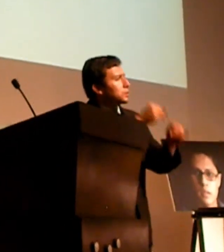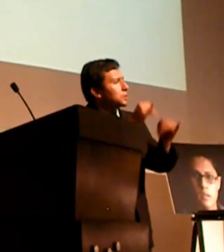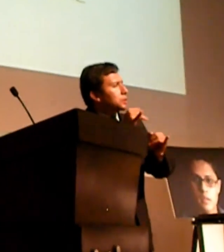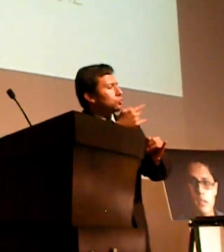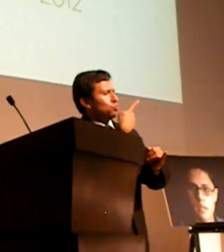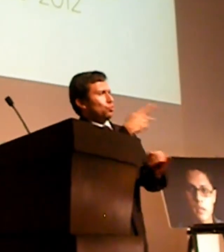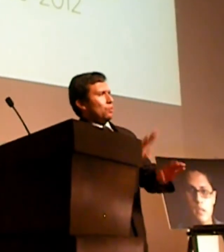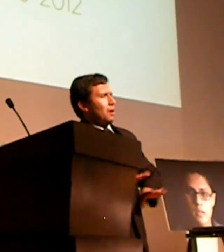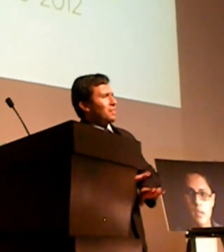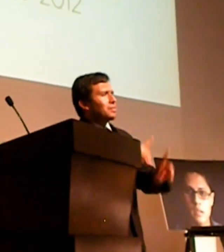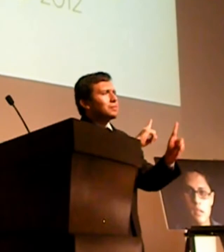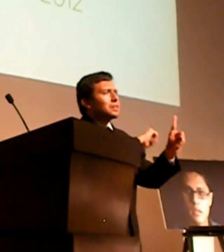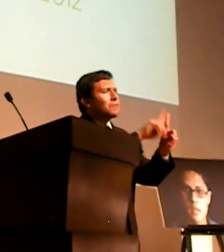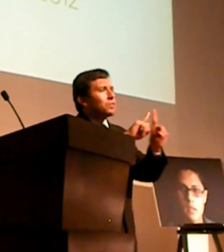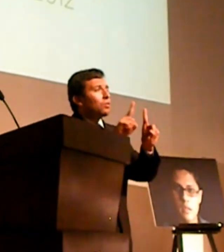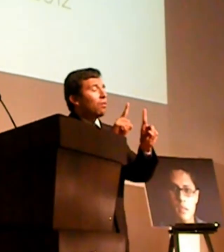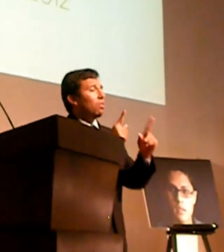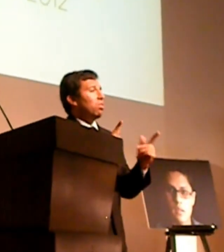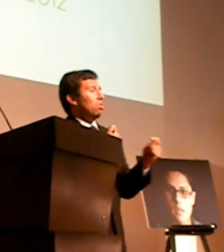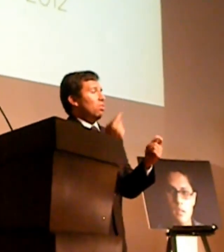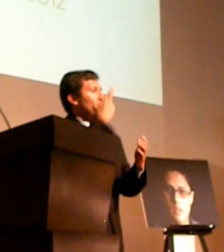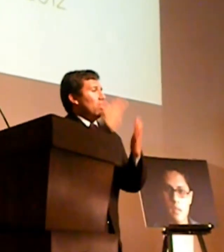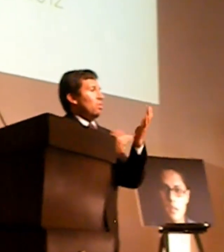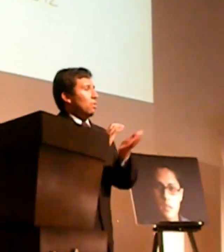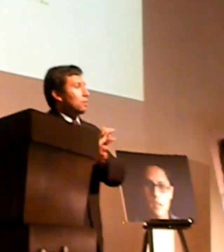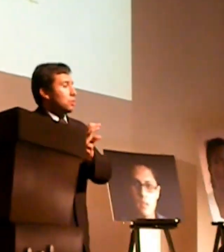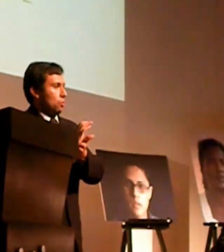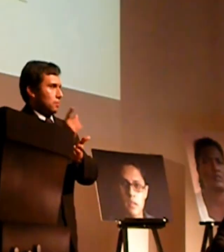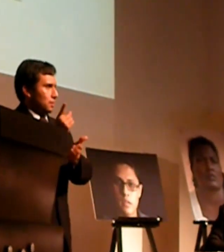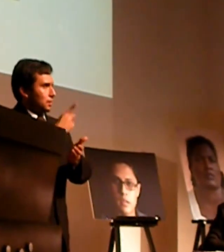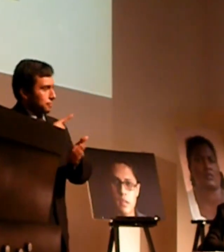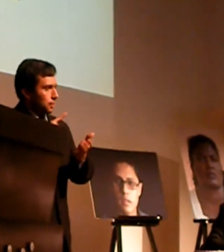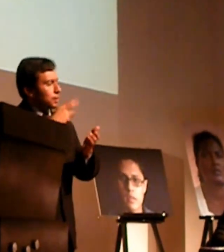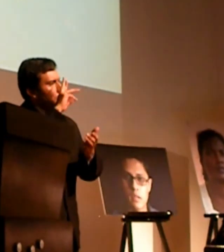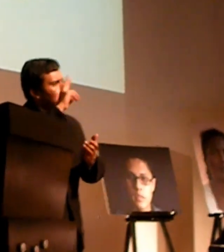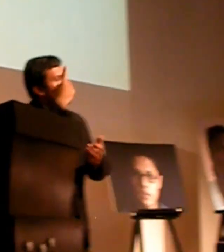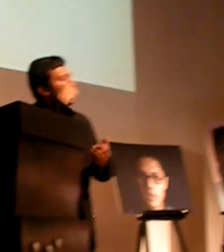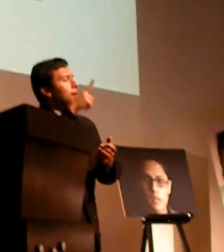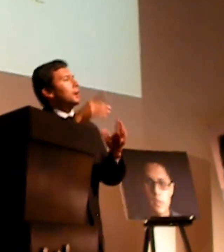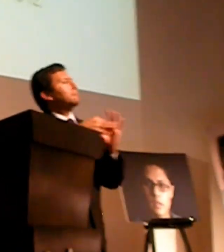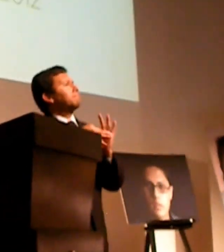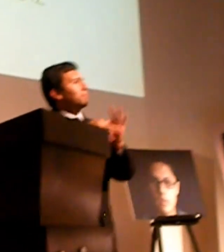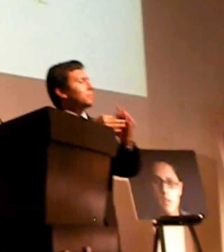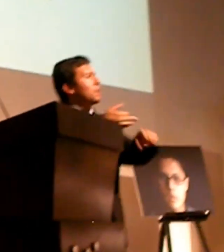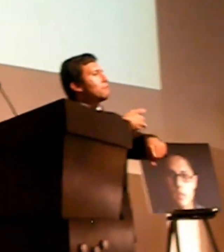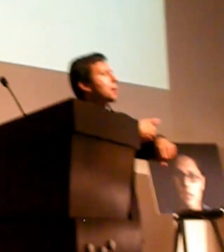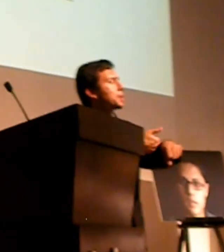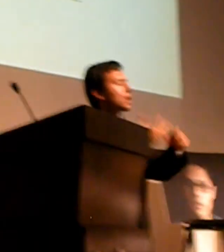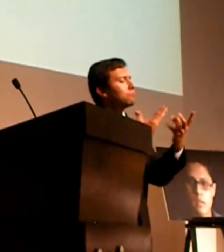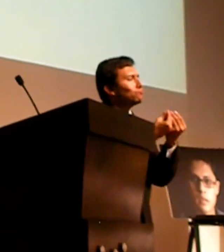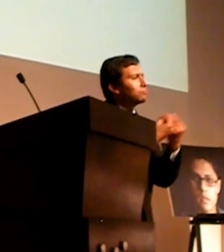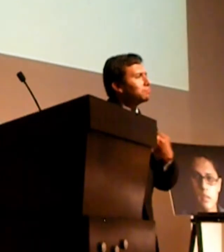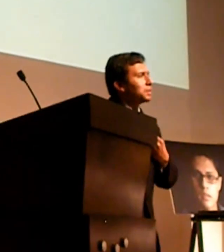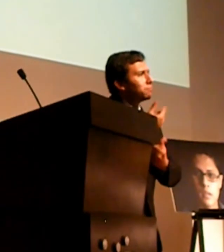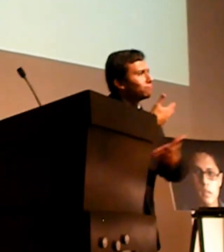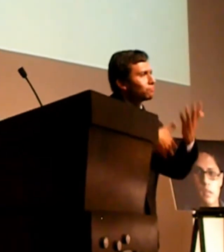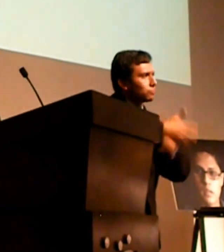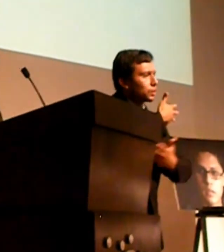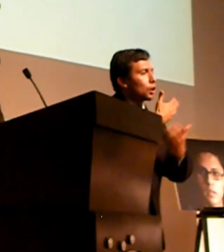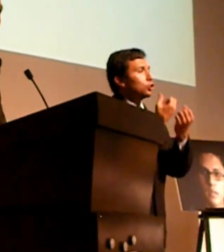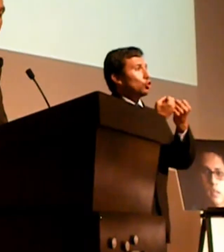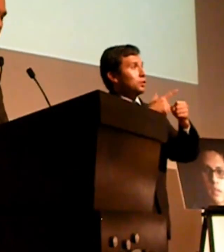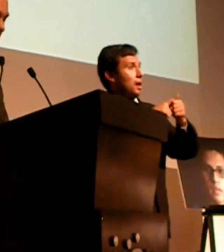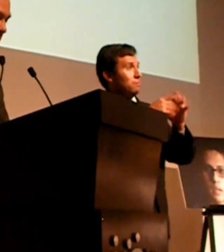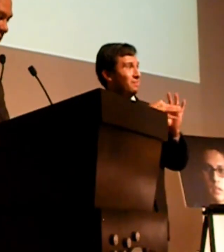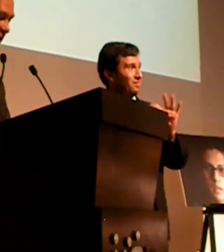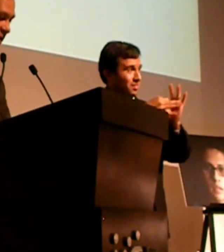diversidad para el desarrollo de la identidad personal, para la convivencia intrafamiliar y social y para el sano funcionamiento del